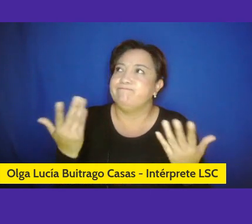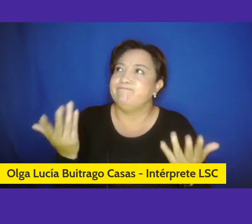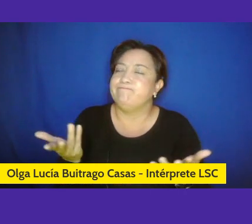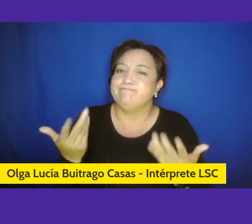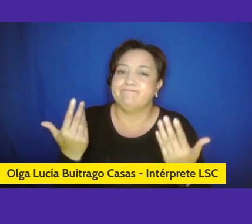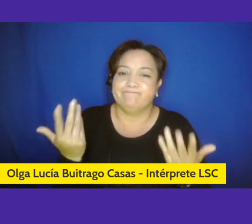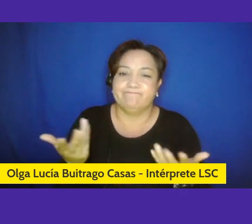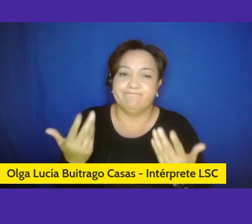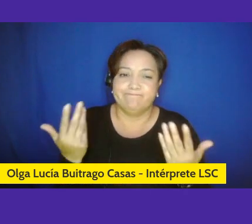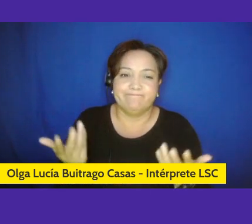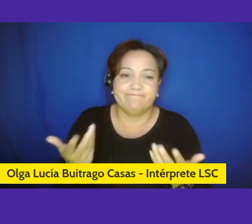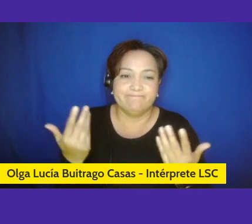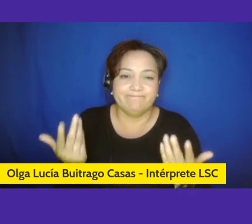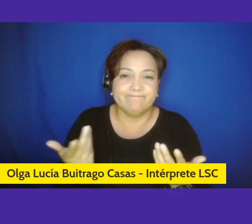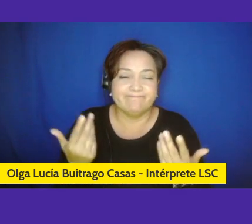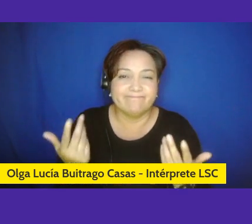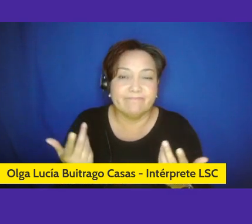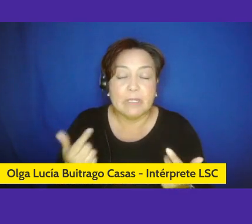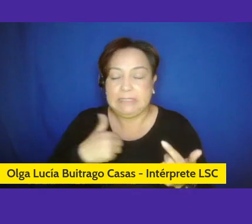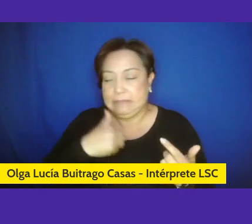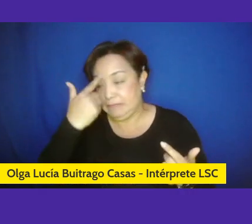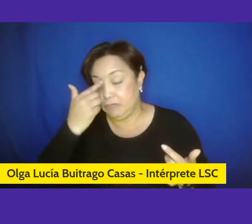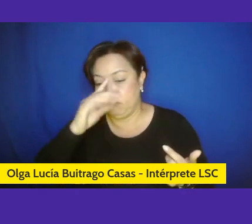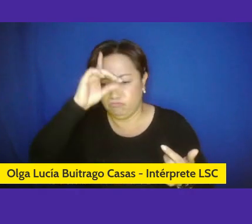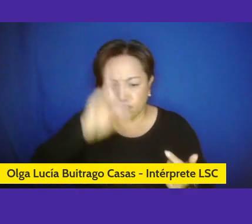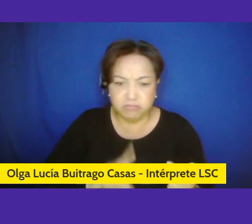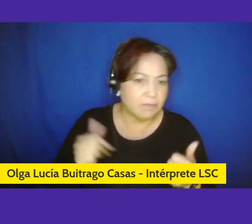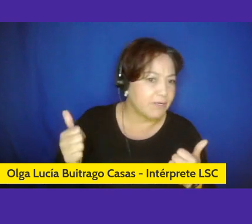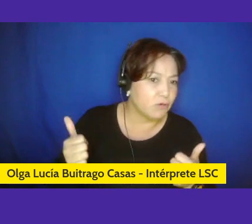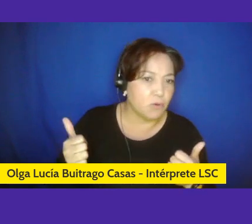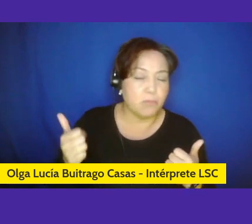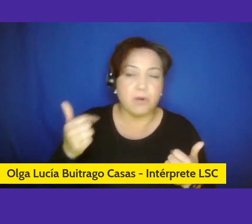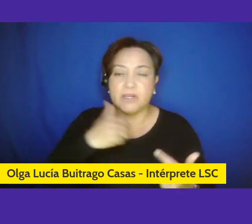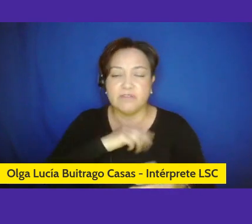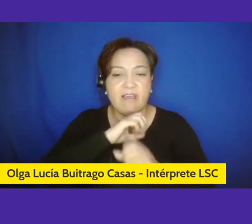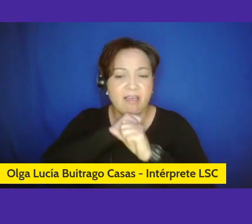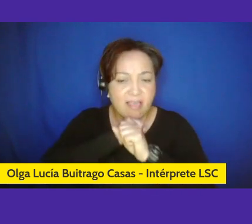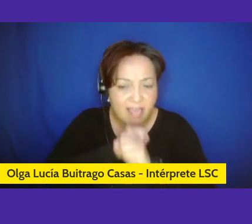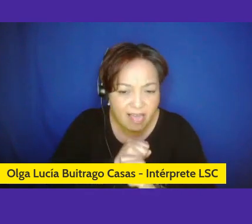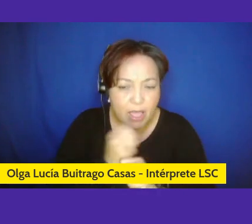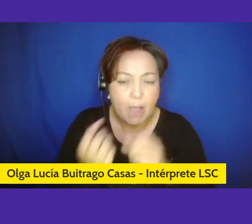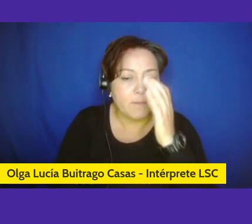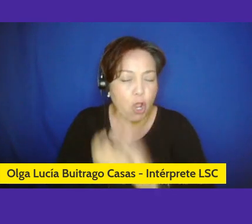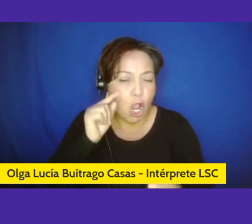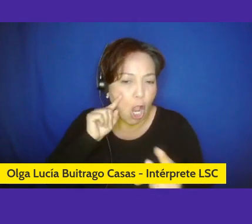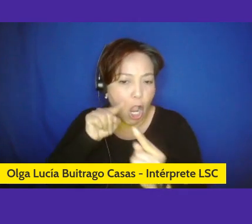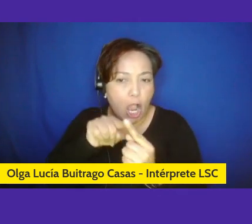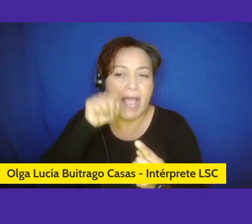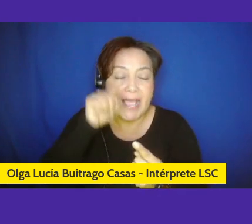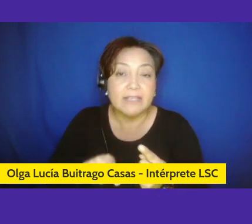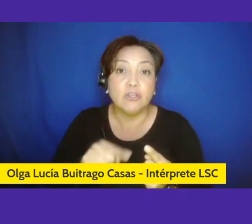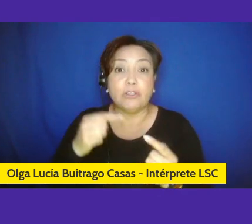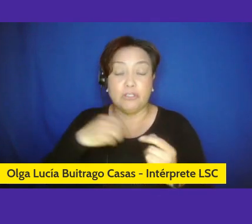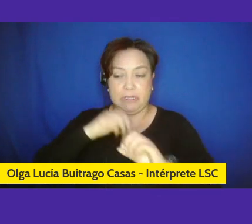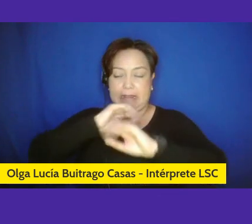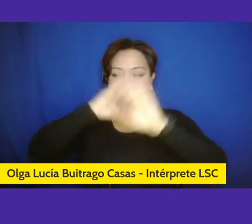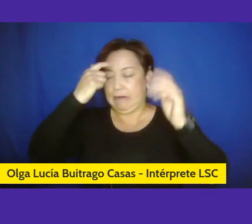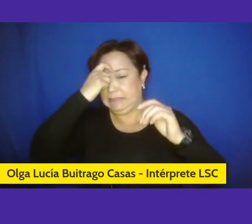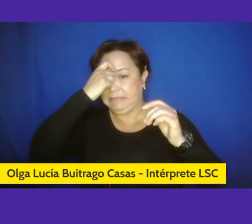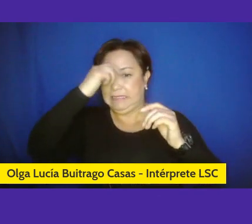no estás despierto a la hora de tomar decisiones porque ya estás tan enviciado del producto que no tenés la claridad como para decidir.